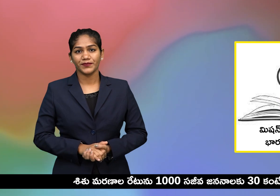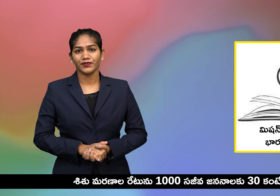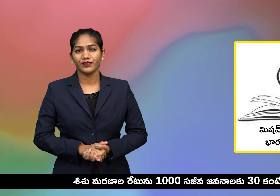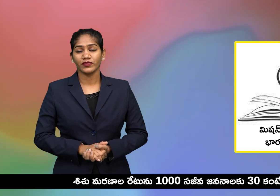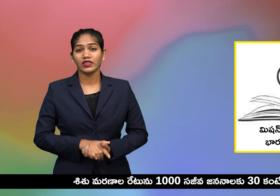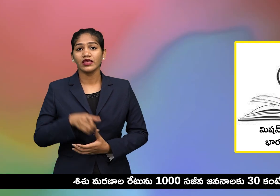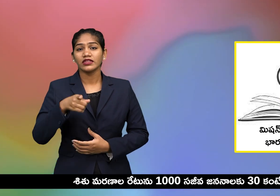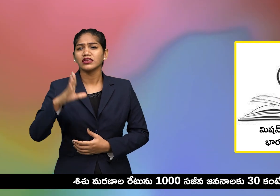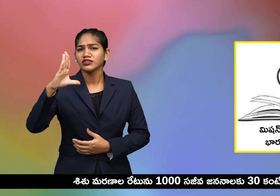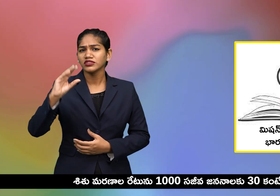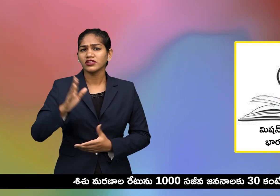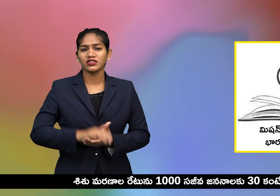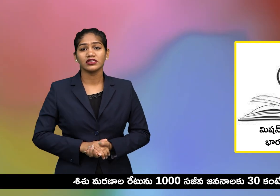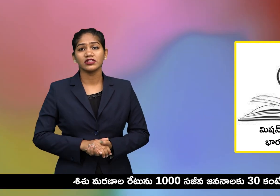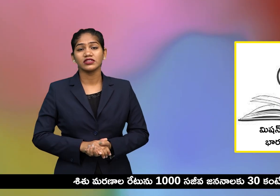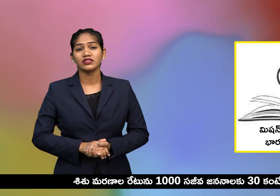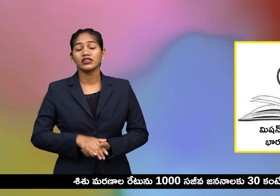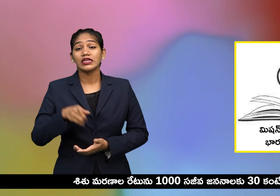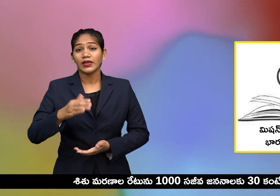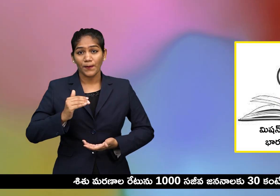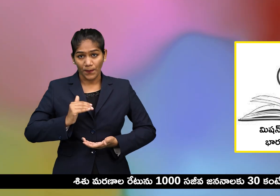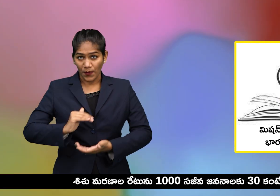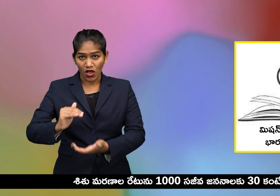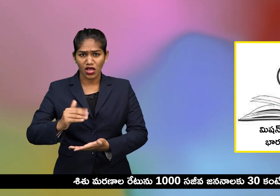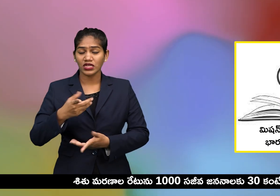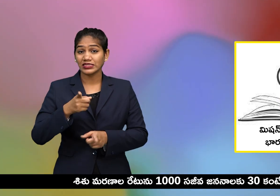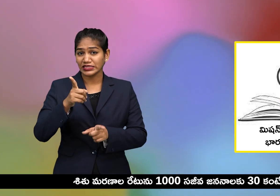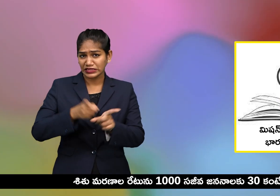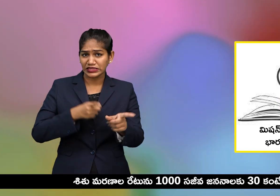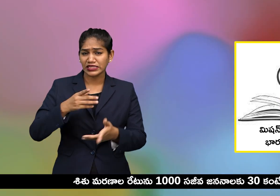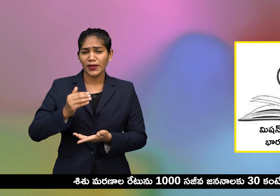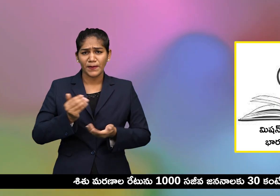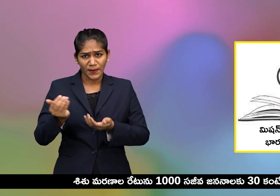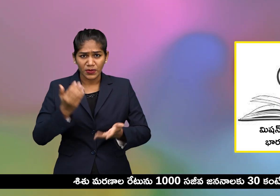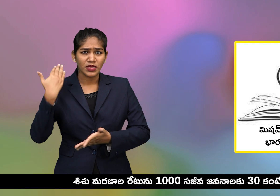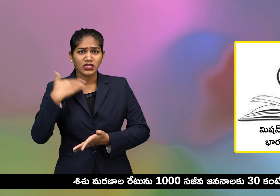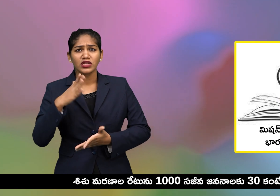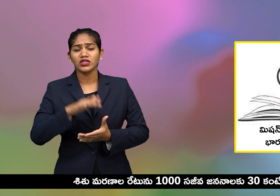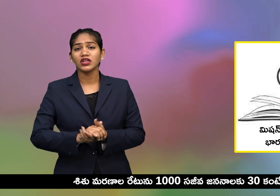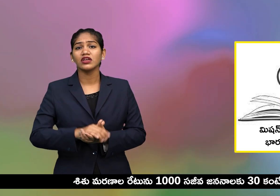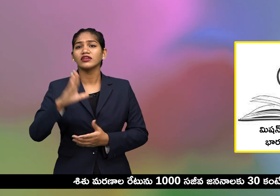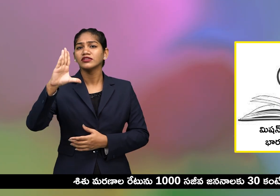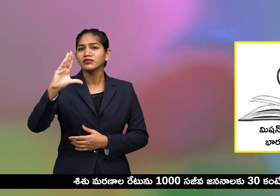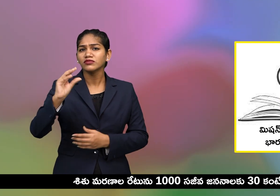శిశు మరణాల రేటును 1000 సజీవ జననాలకు 30 కంటే తక్కువకు